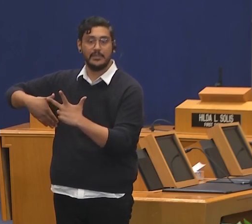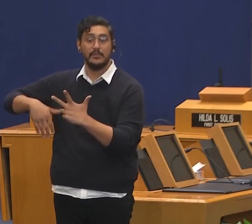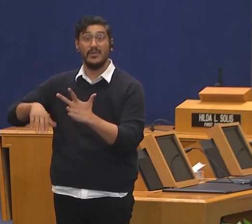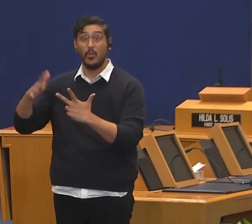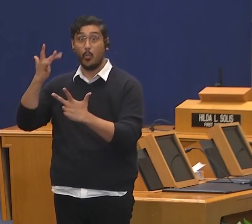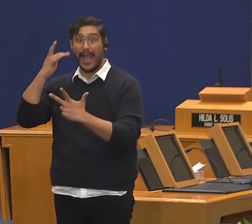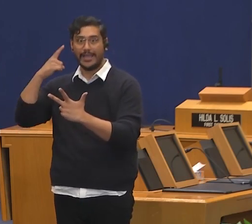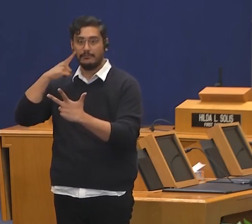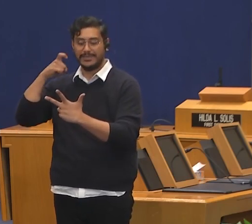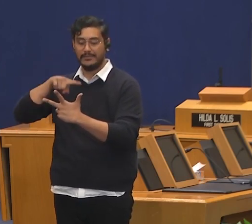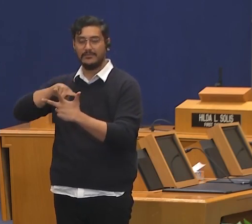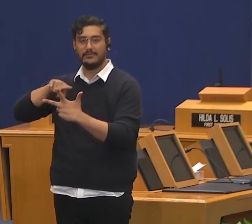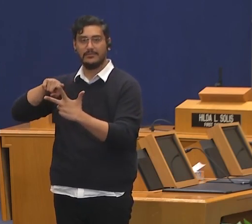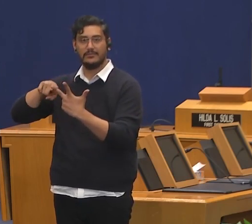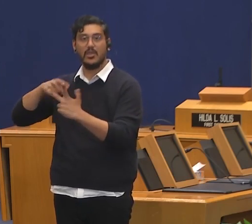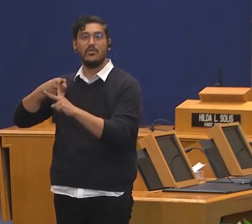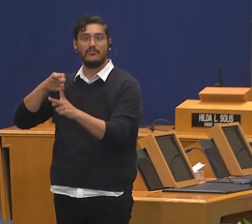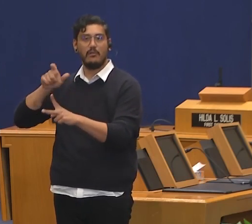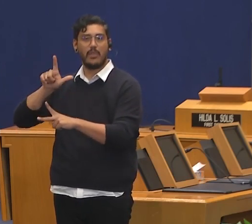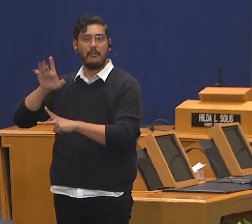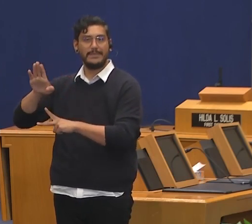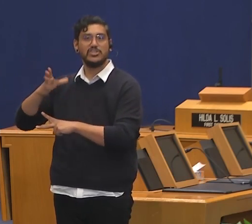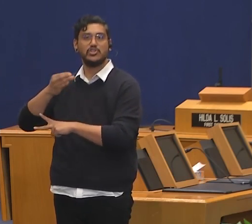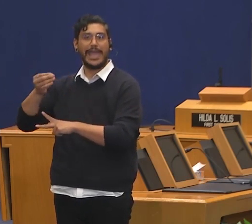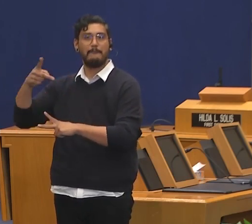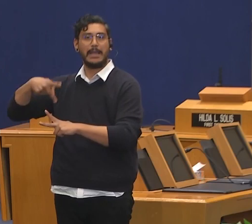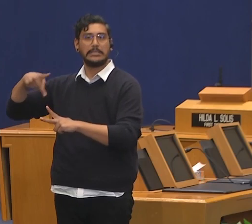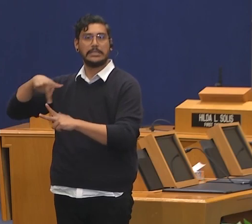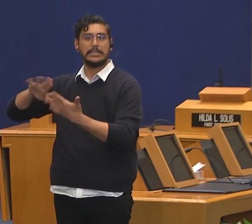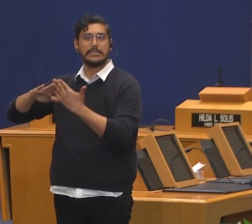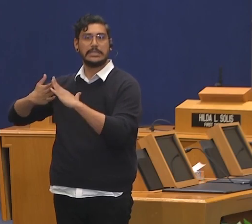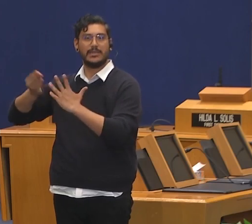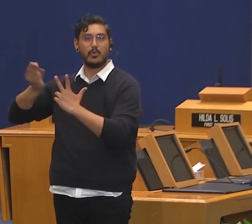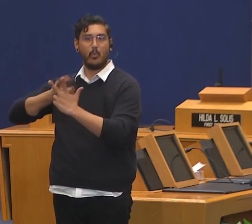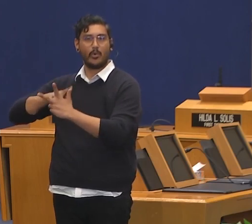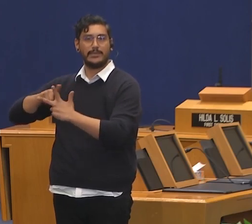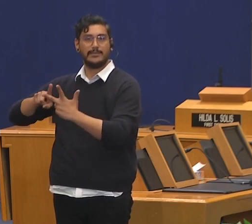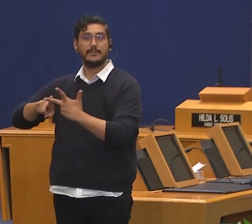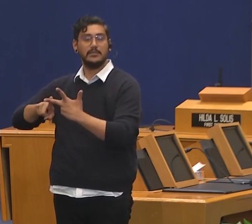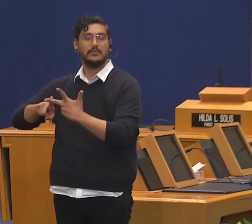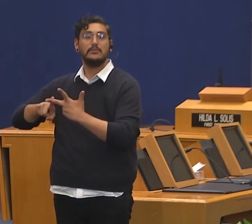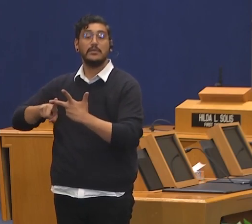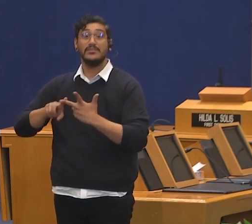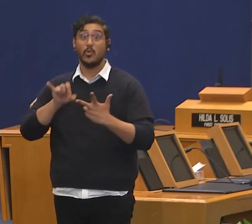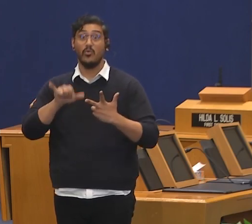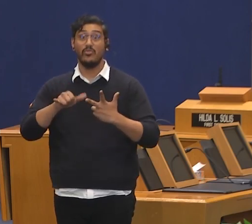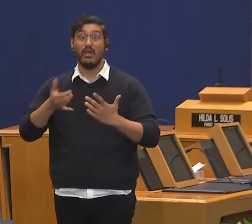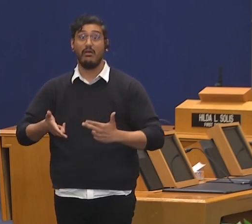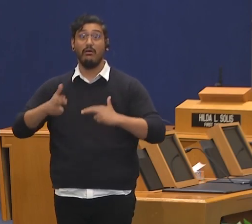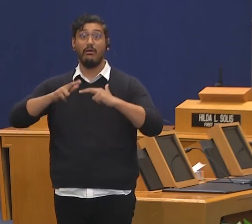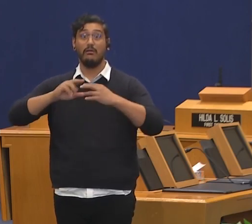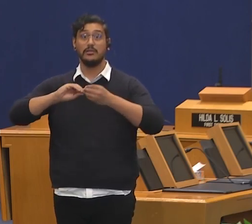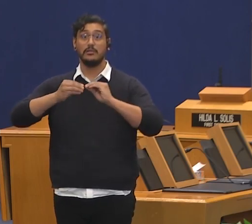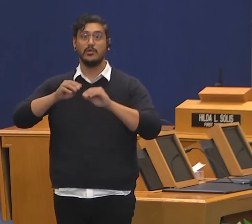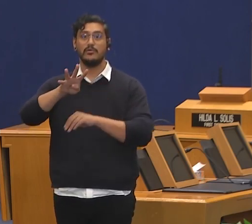son reportados por la ciudad de Long Beach y la ciudad de Pasadena. Esto eleva el número total de muertes